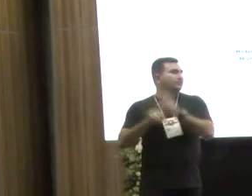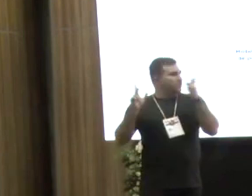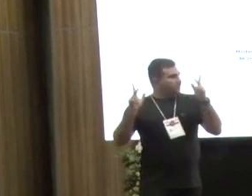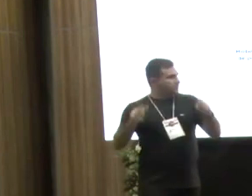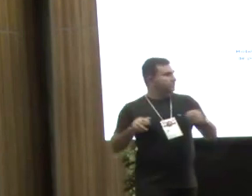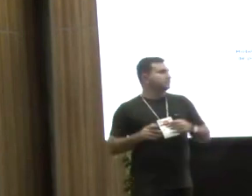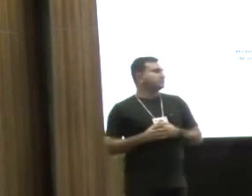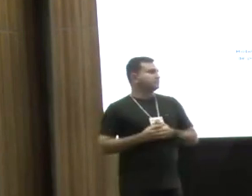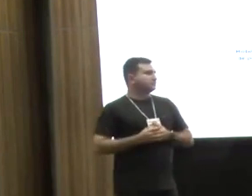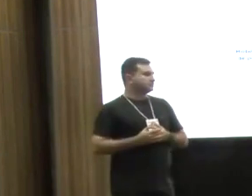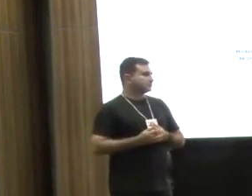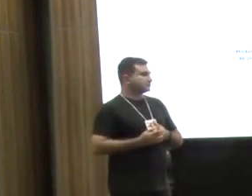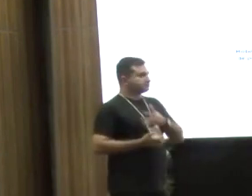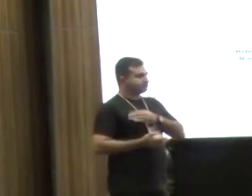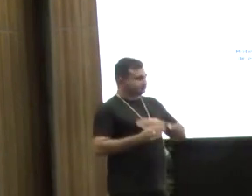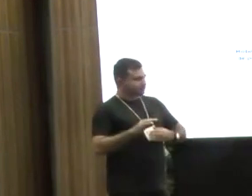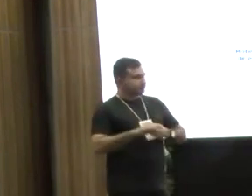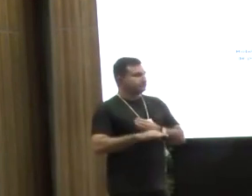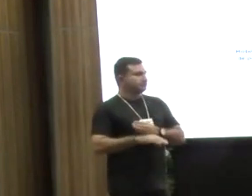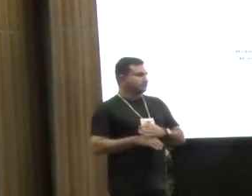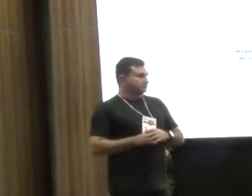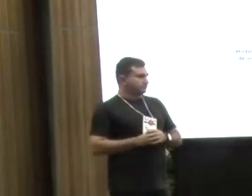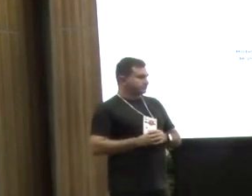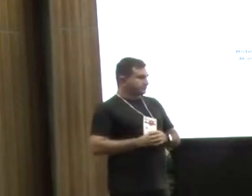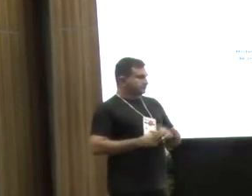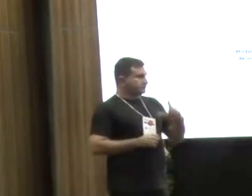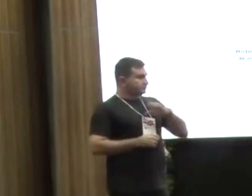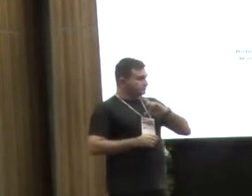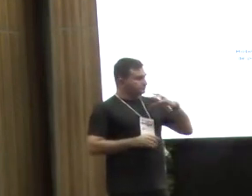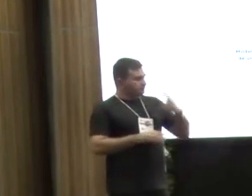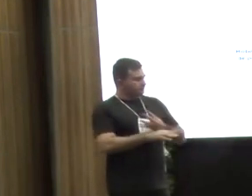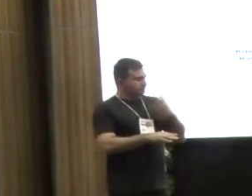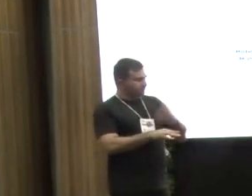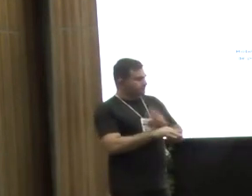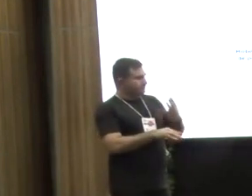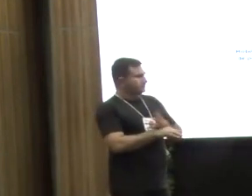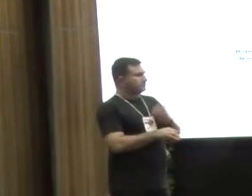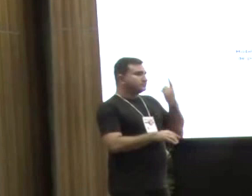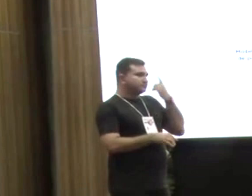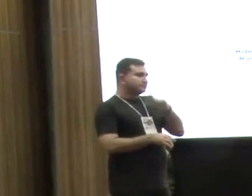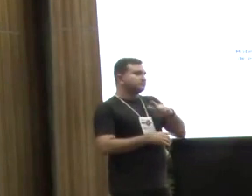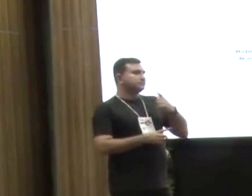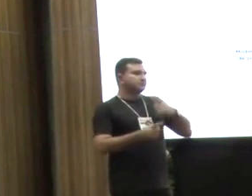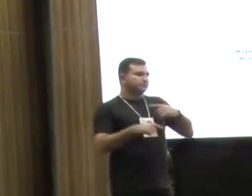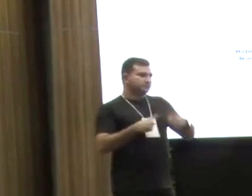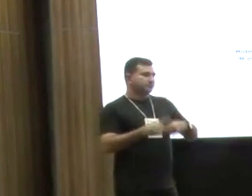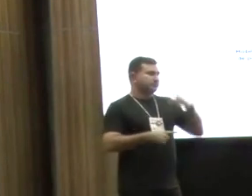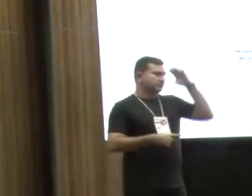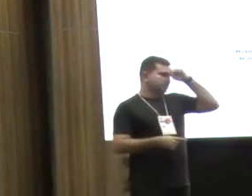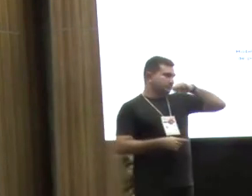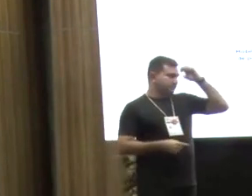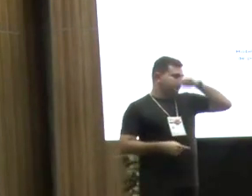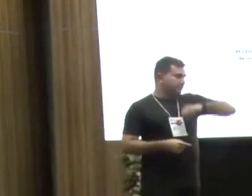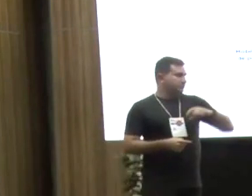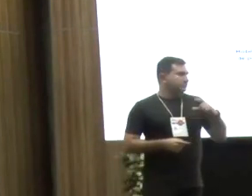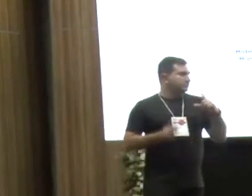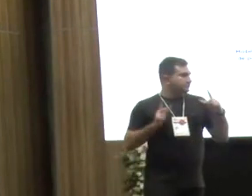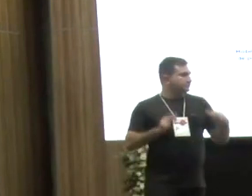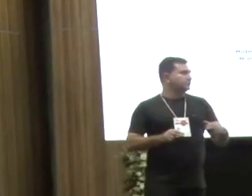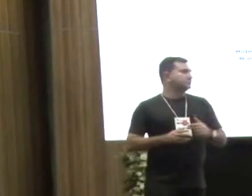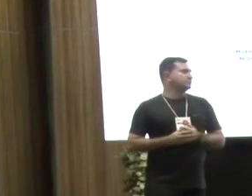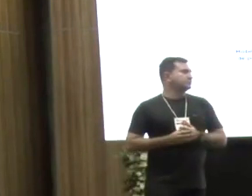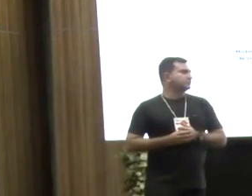Tá? Eu tenho resiliência, eu ensino isso dentro